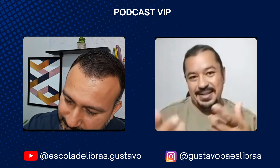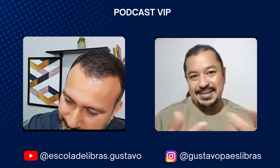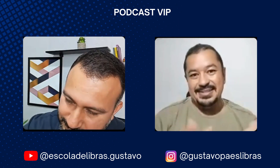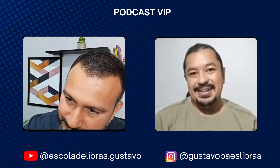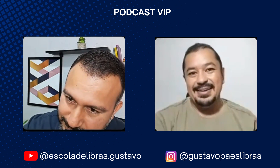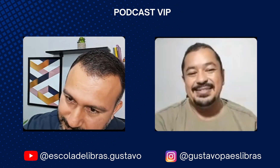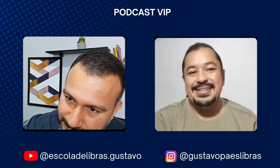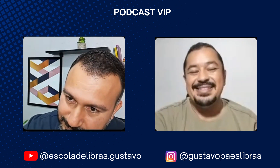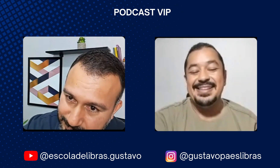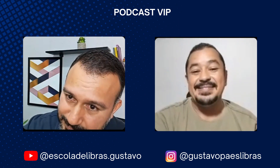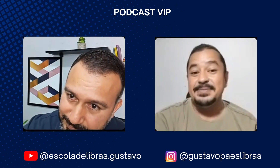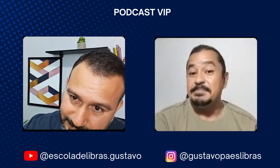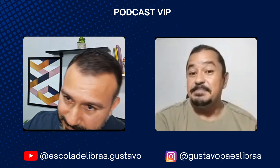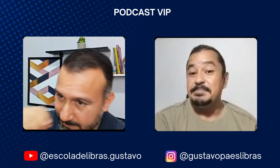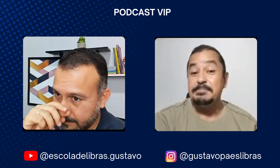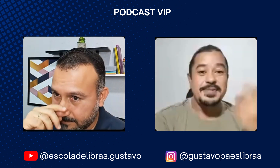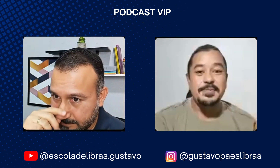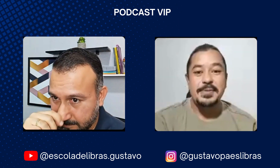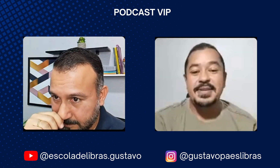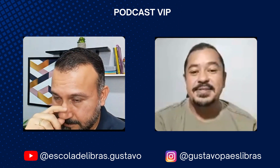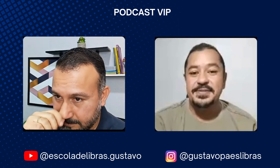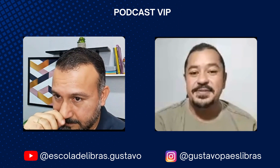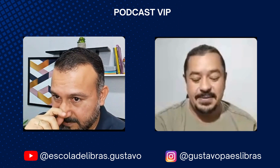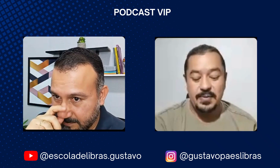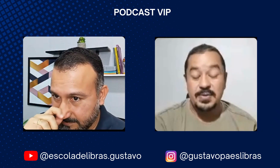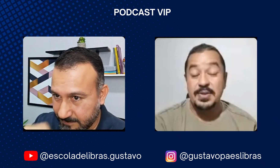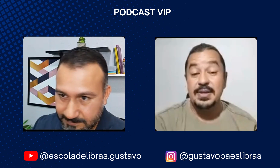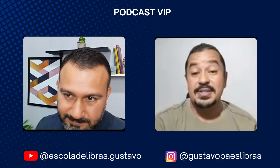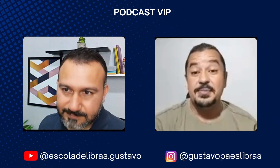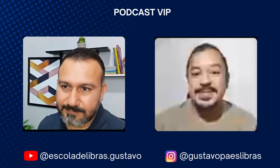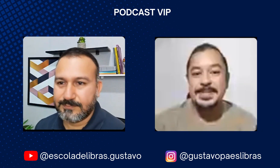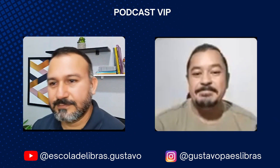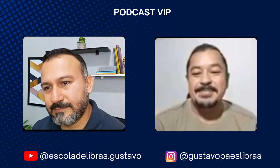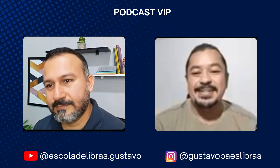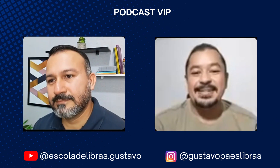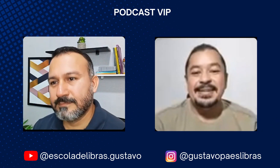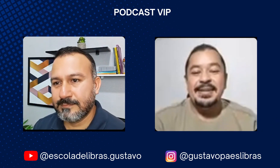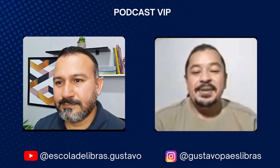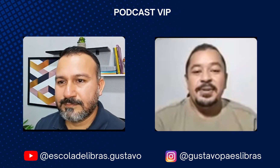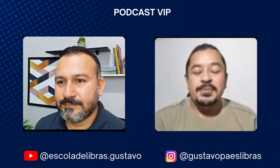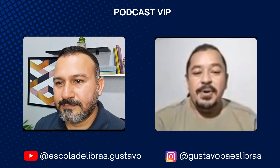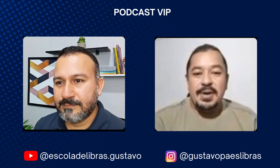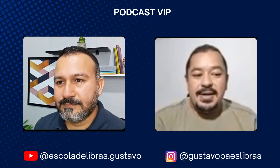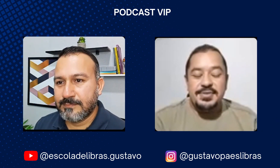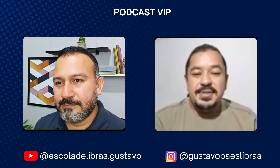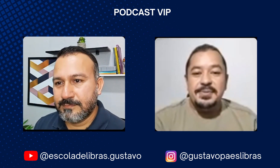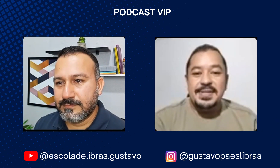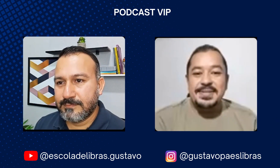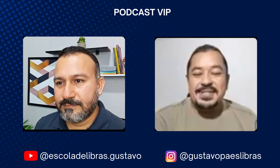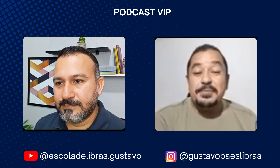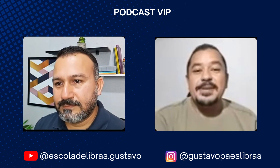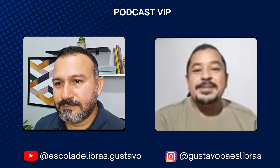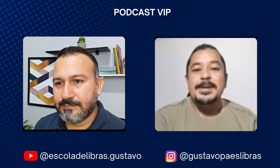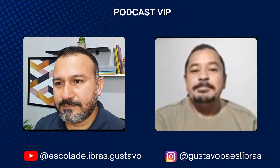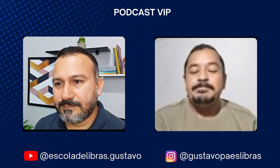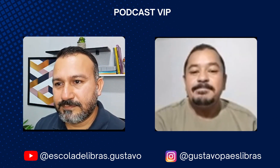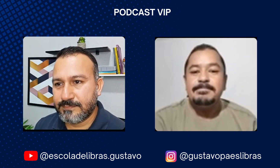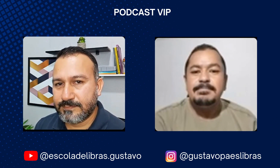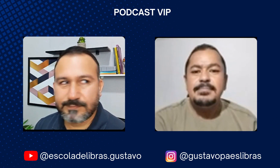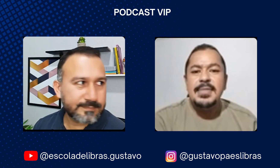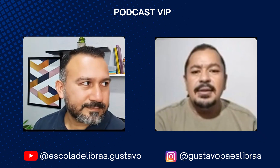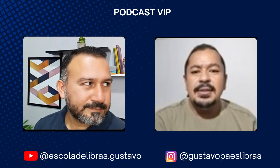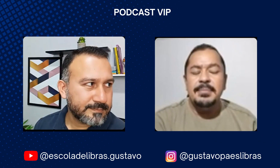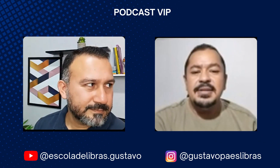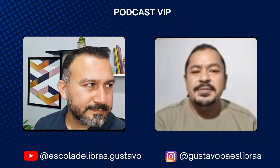o contrário, como foi falado aqui na live, né? Pego de surpresa, o que a gente pode fazer, né? No meu caso, quando aconteceu a